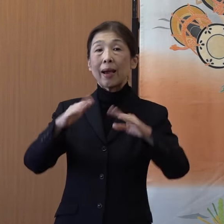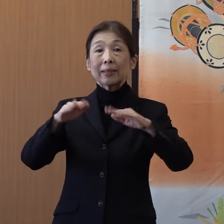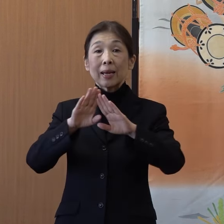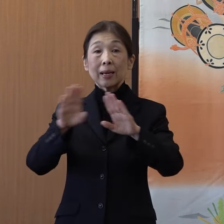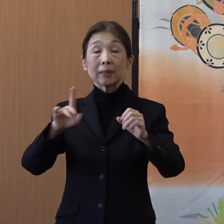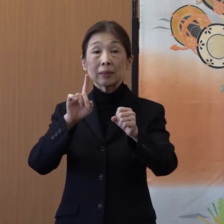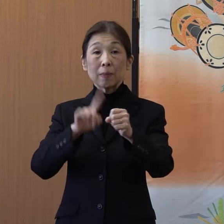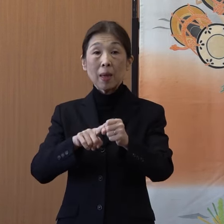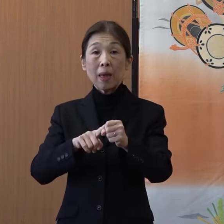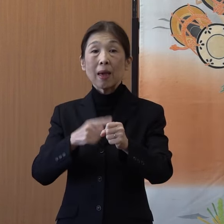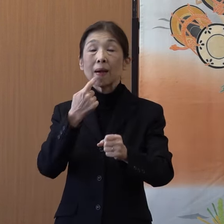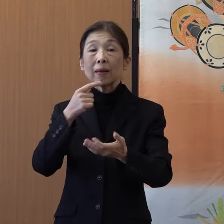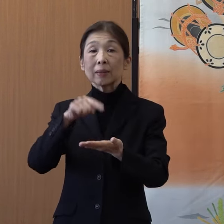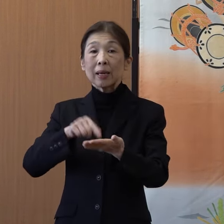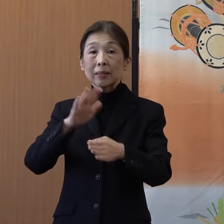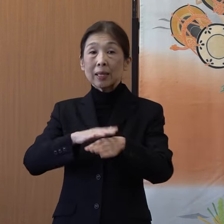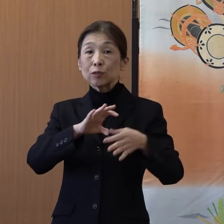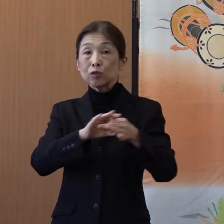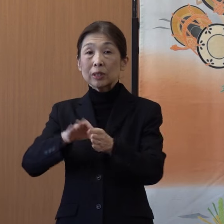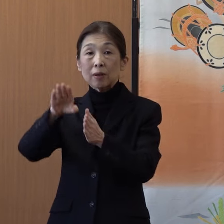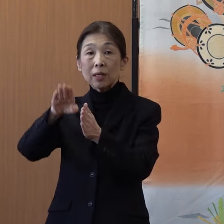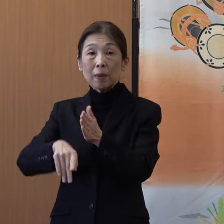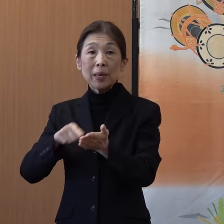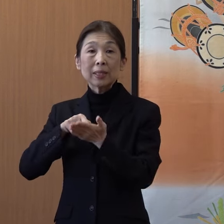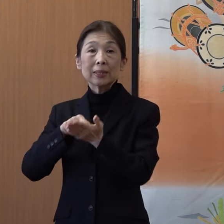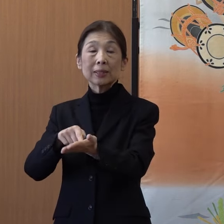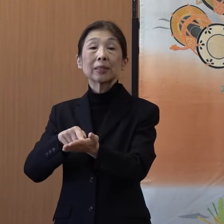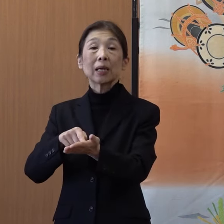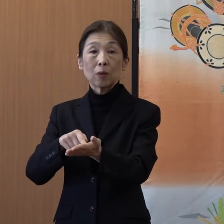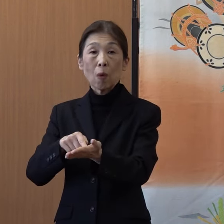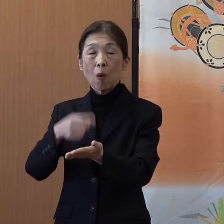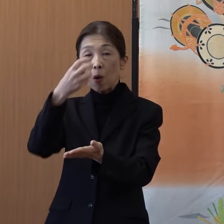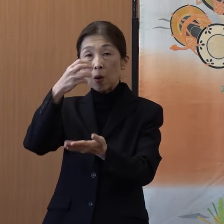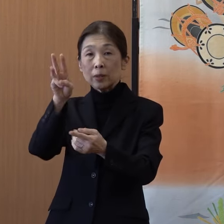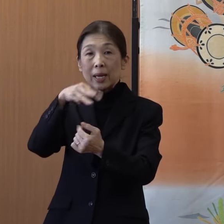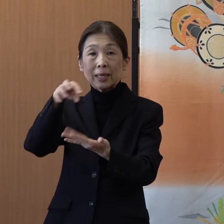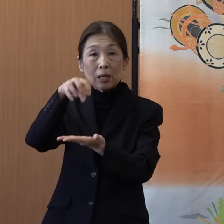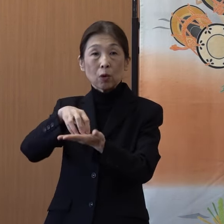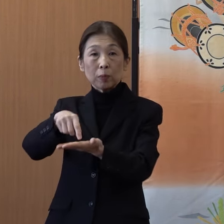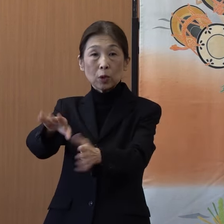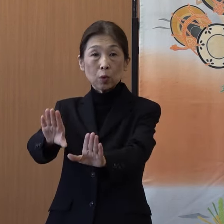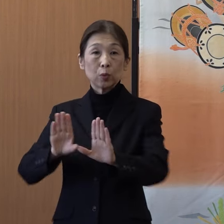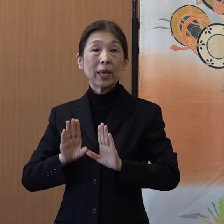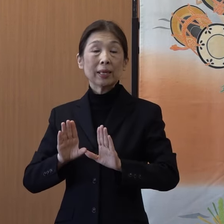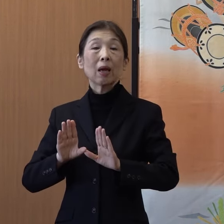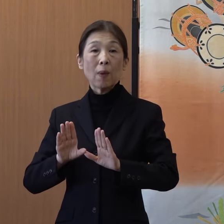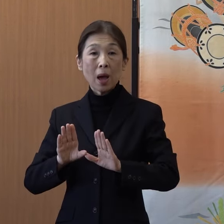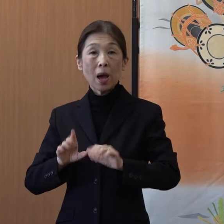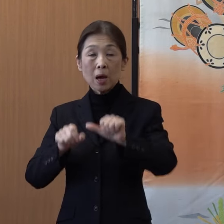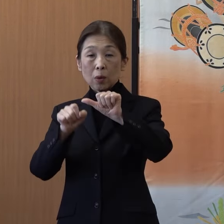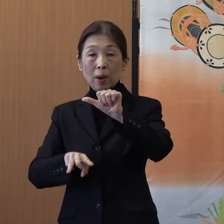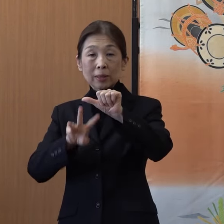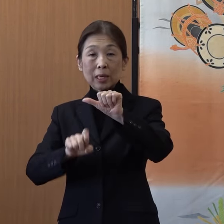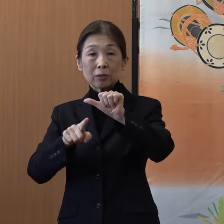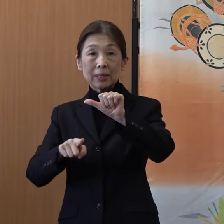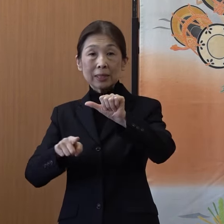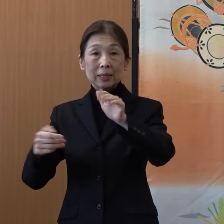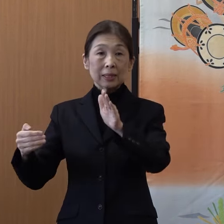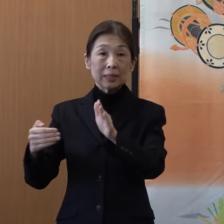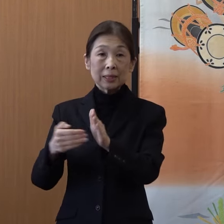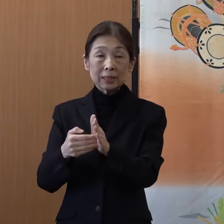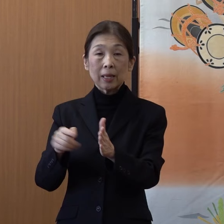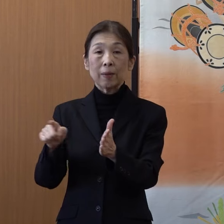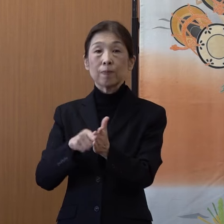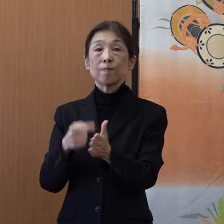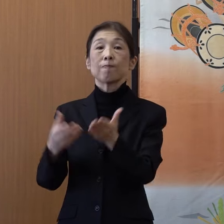簡易手続きによる減免申請での災害ごみの受け入れにつきましては予定通り5月31日をもって終了い